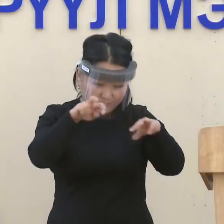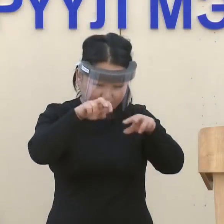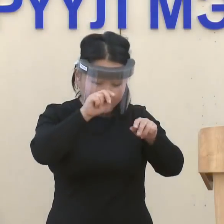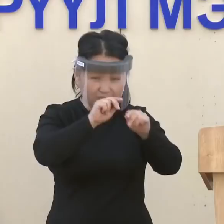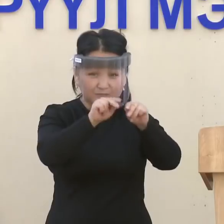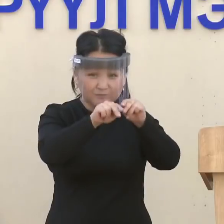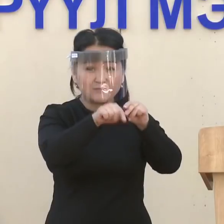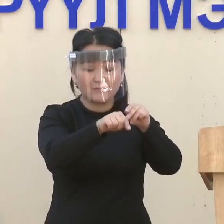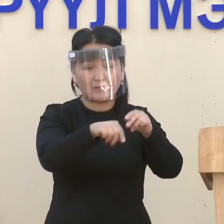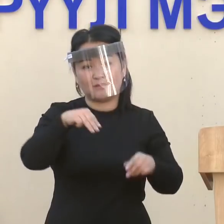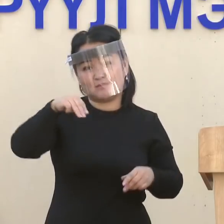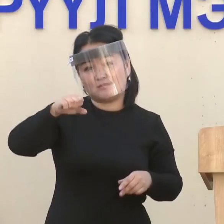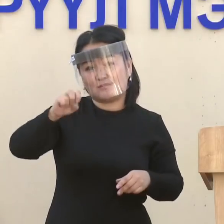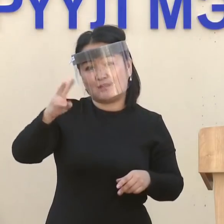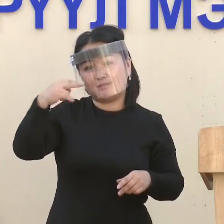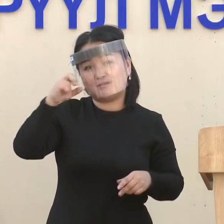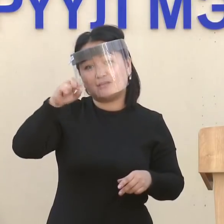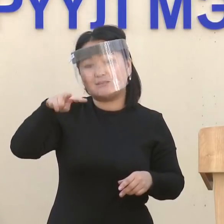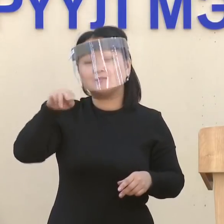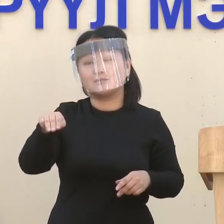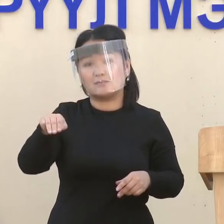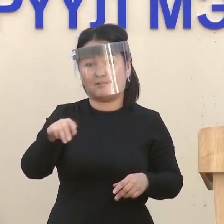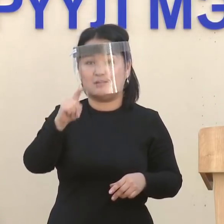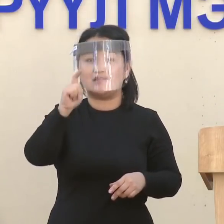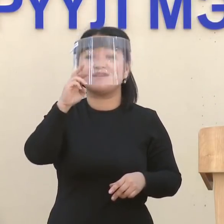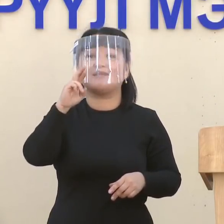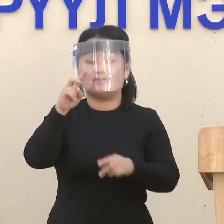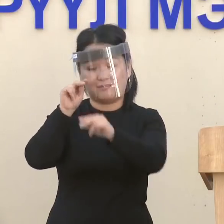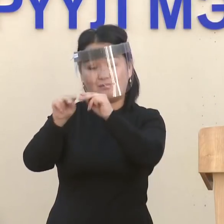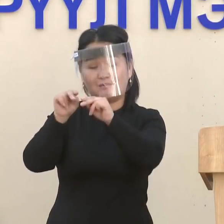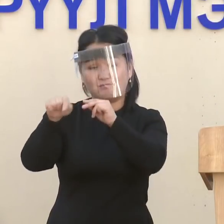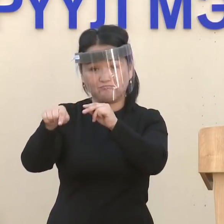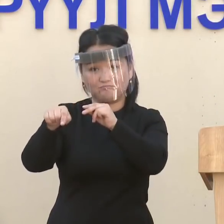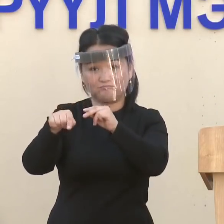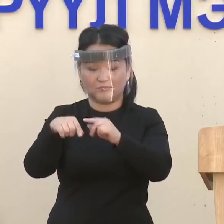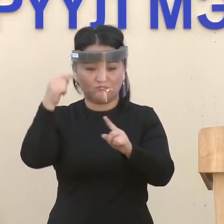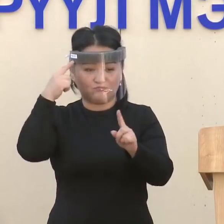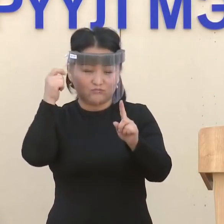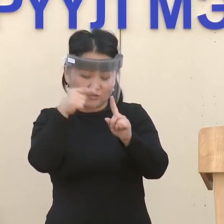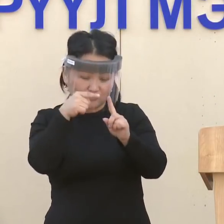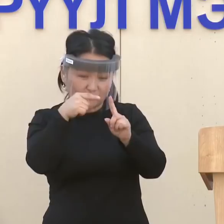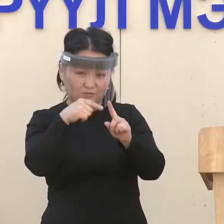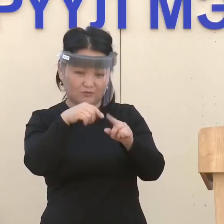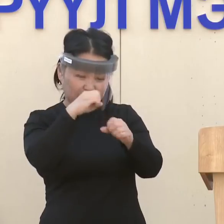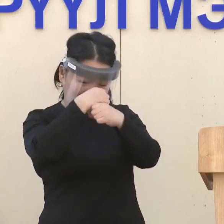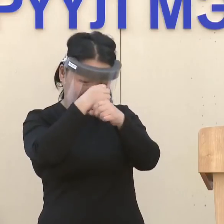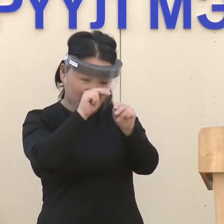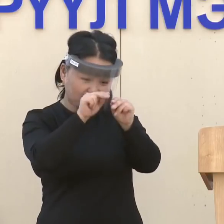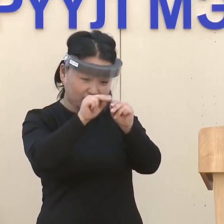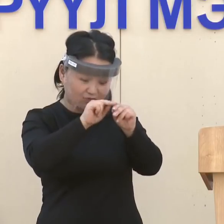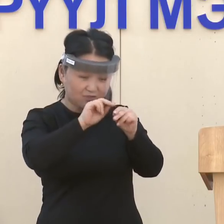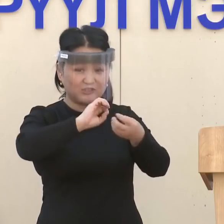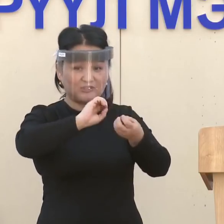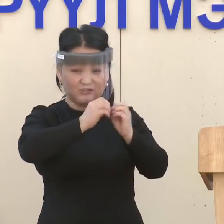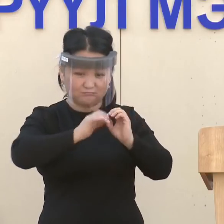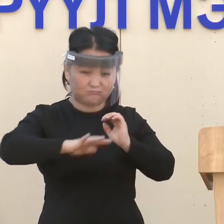л их яриад байгаа нь тийм очилттай юм аа. Тэгээд бид нар энэ зорилгоор шинжилгээ хийсэн бүгд одоо